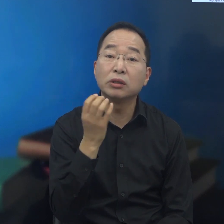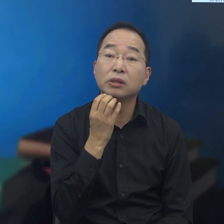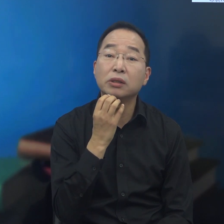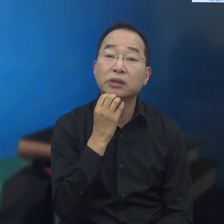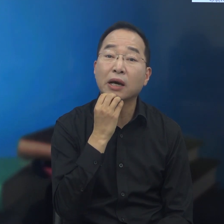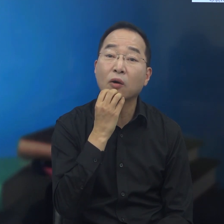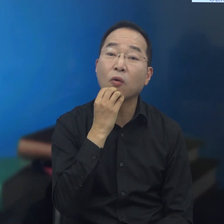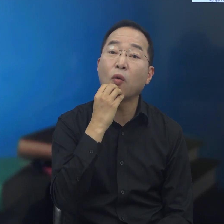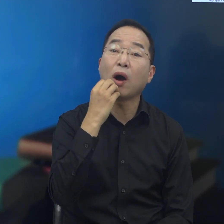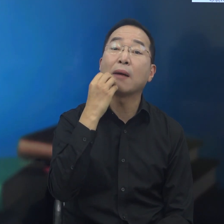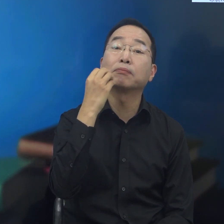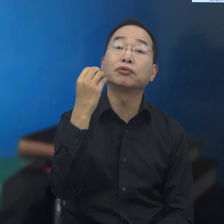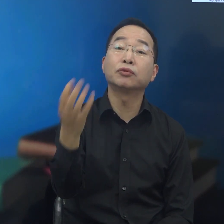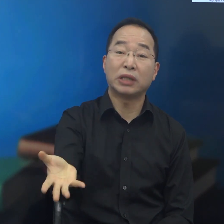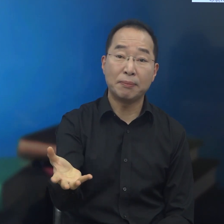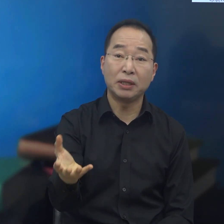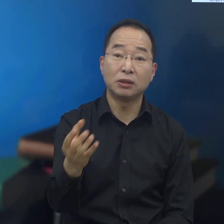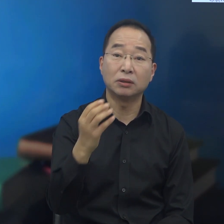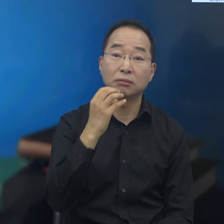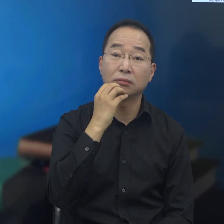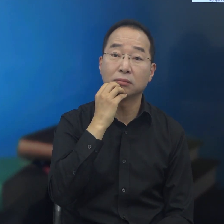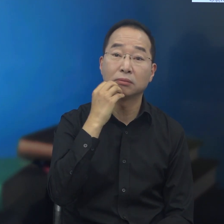턱을 잡고 앞으로 내미는